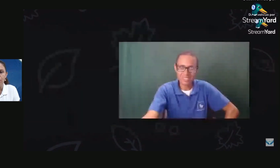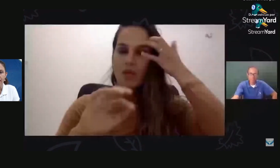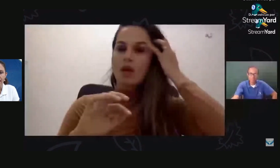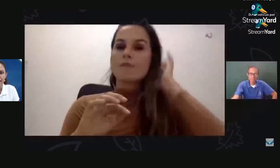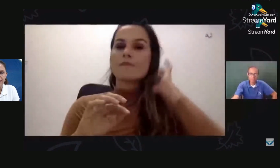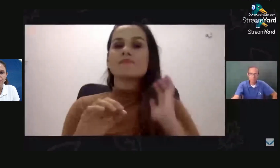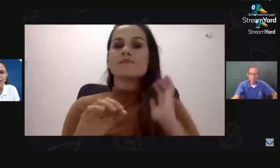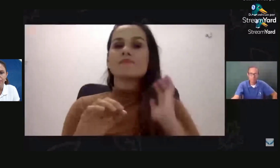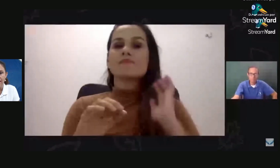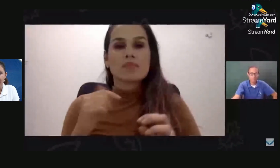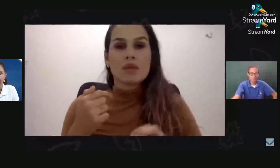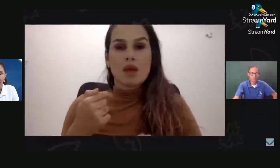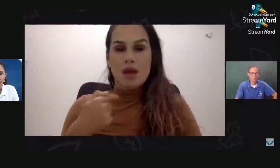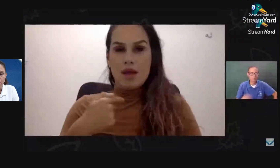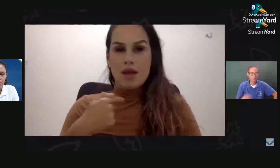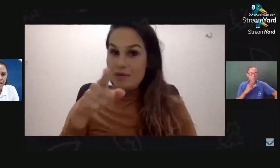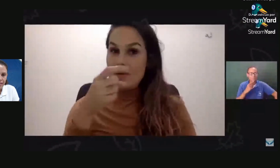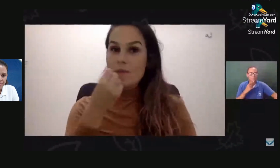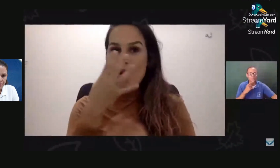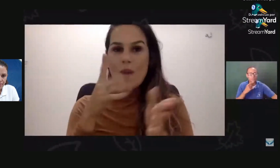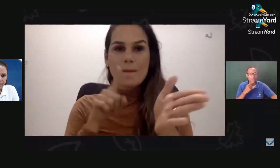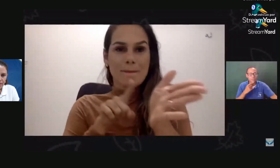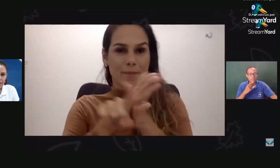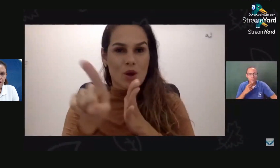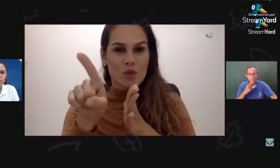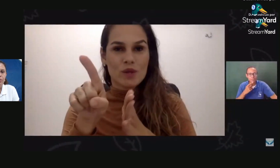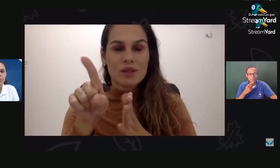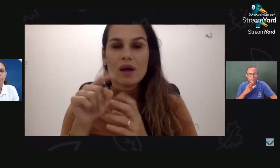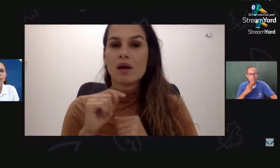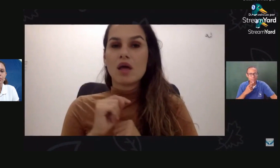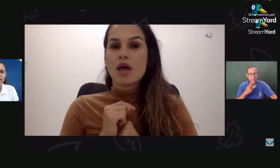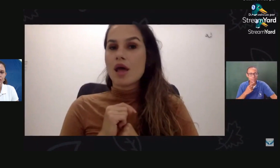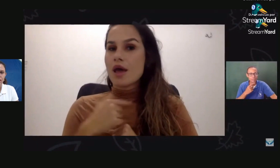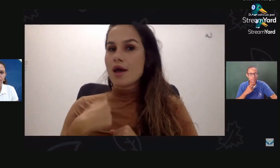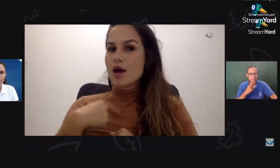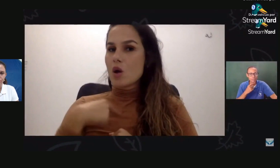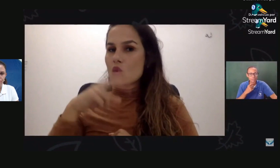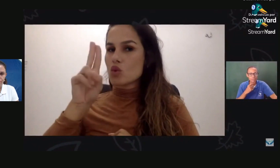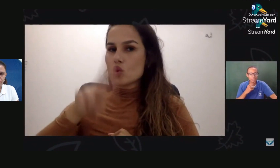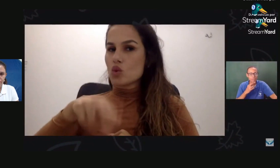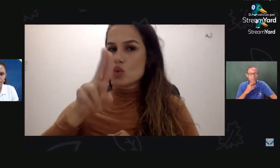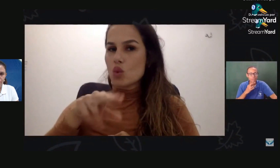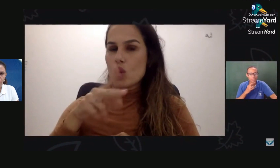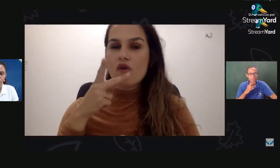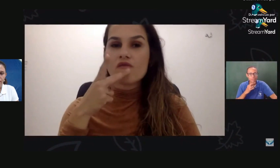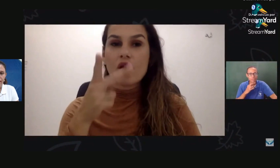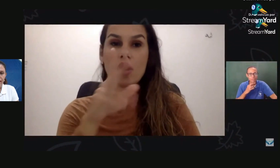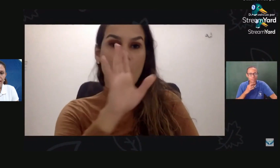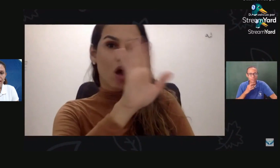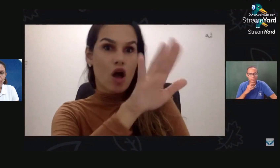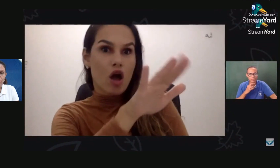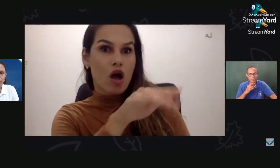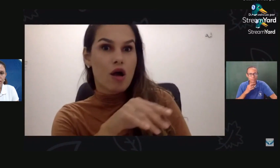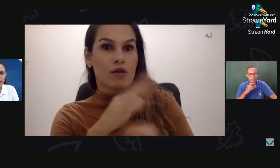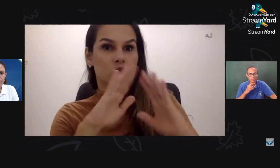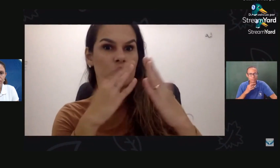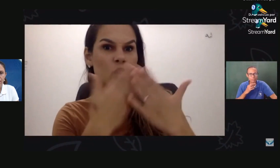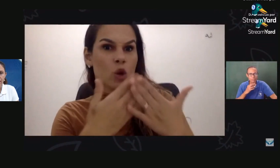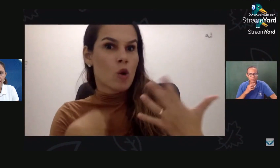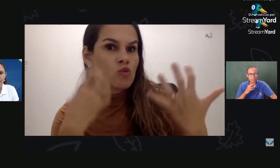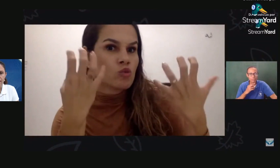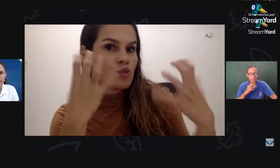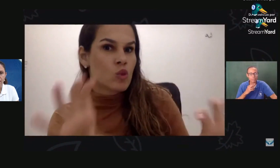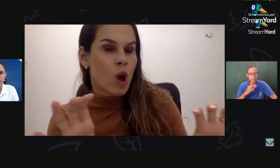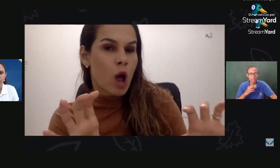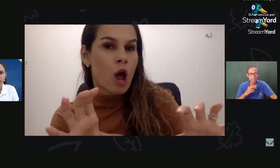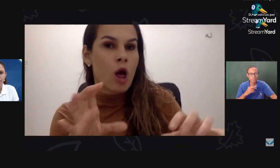com fluência, você falava, como que era? Muito boa a pergunta, Reginaldo. Bom, Eu nunca